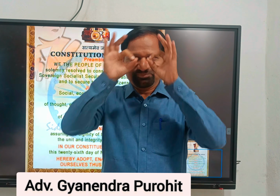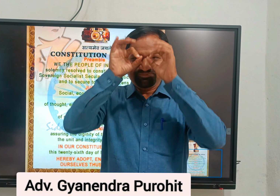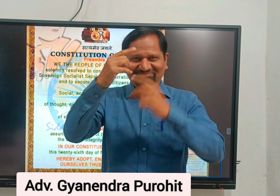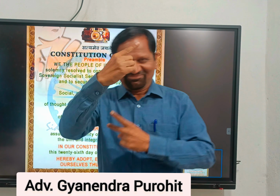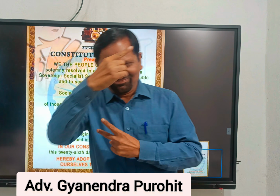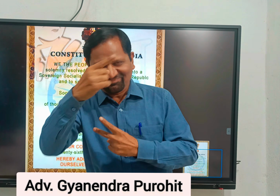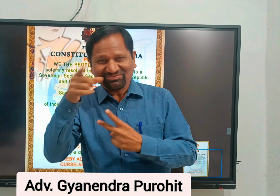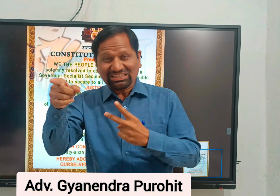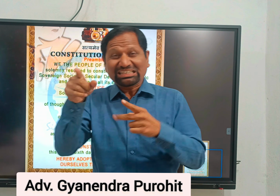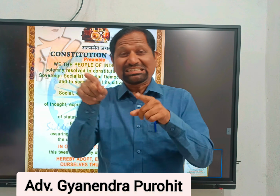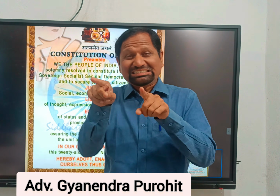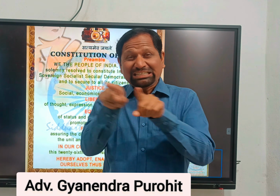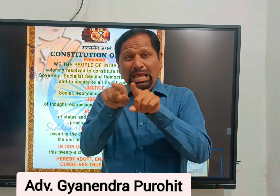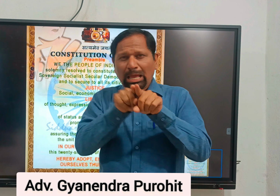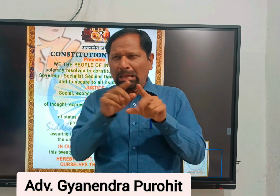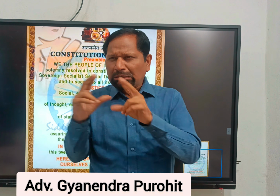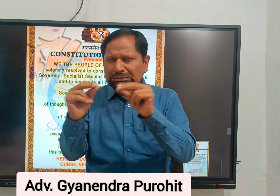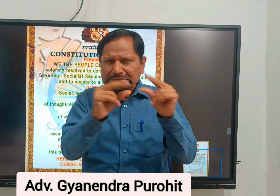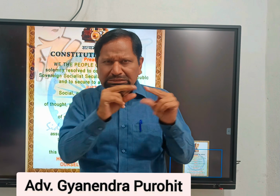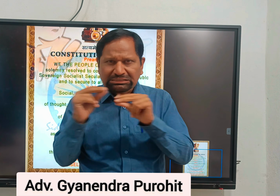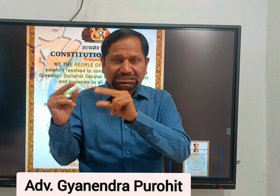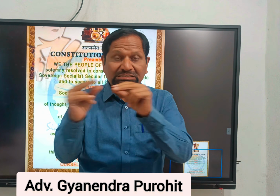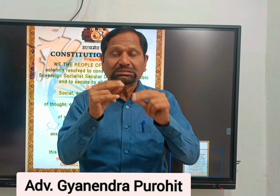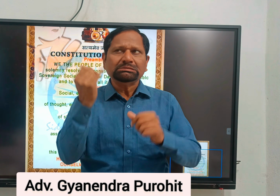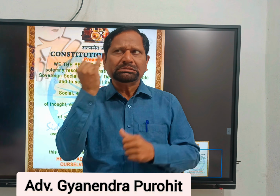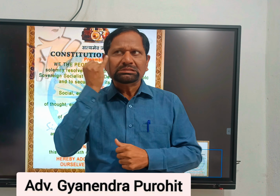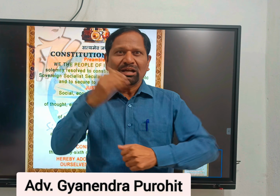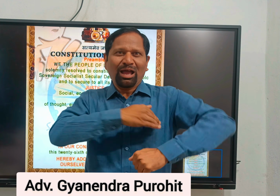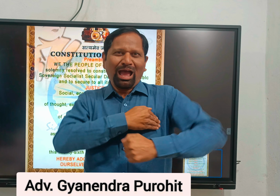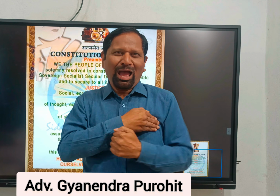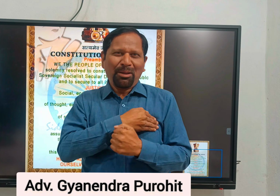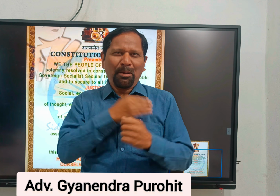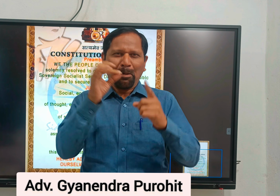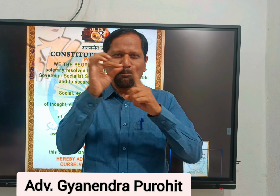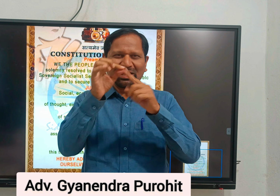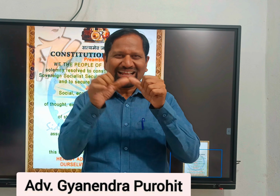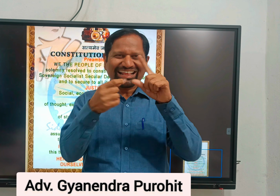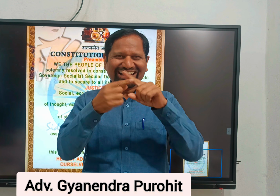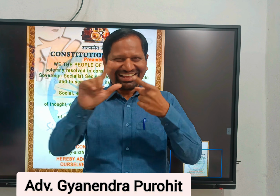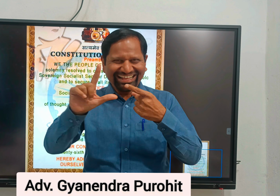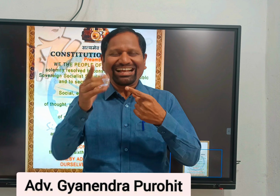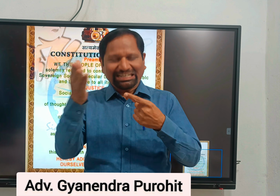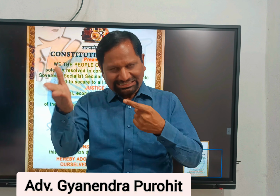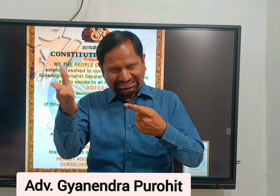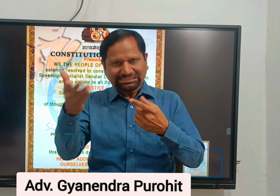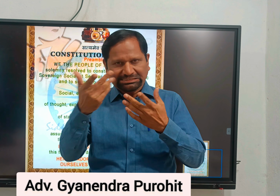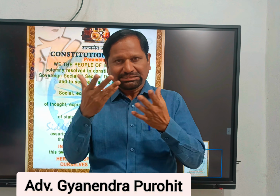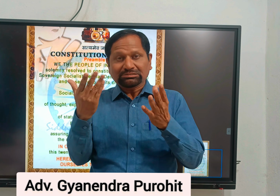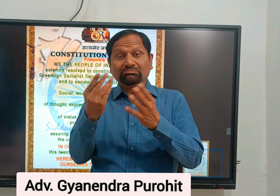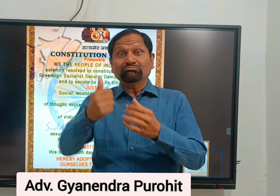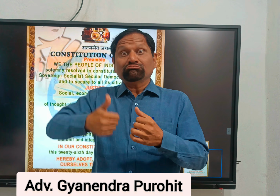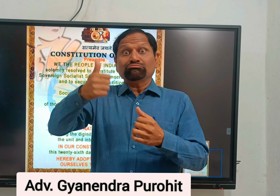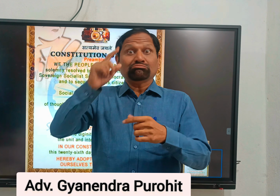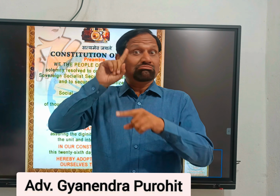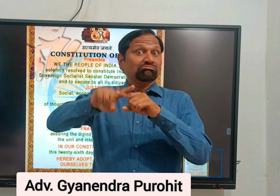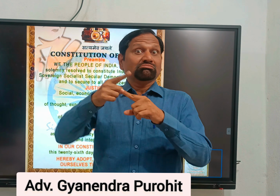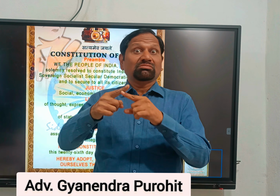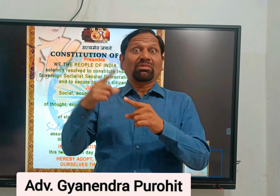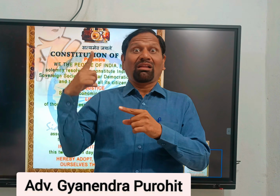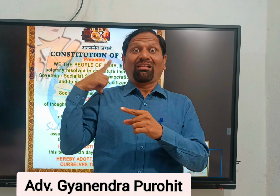अधिकार, मौलिक कर्तव्य, ये सारे विषय इसके अंतर्गत हैं। महात्मा गांधी जी, डॉक्टर राजेंद्र